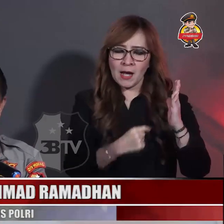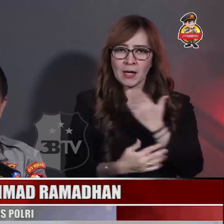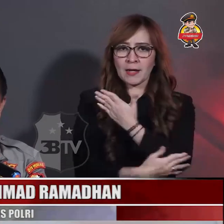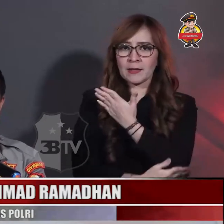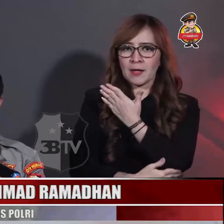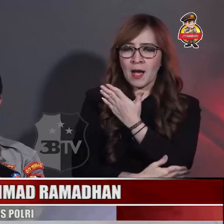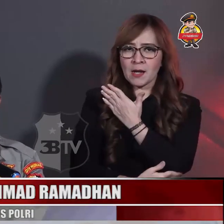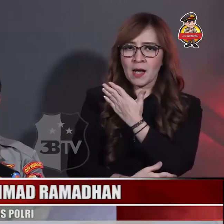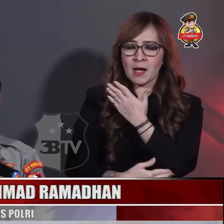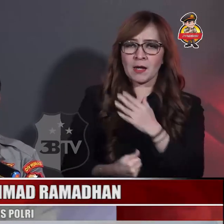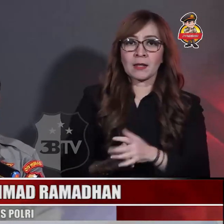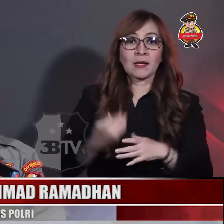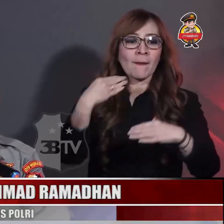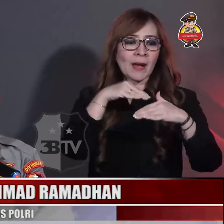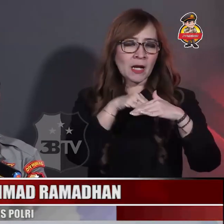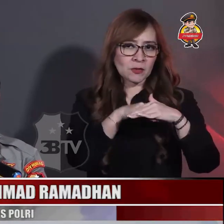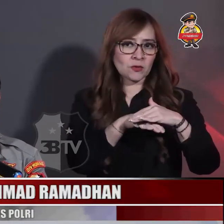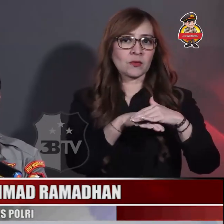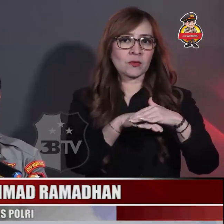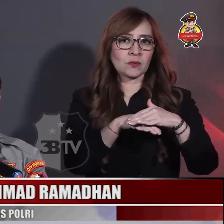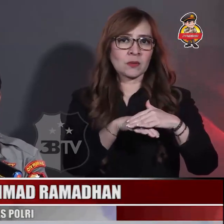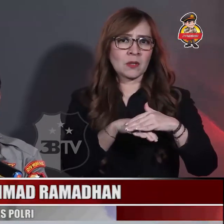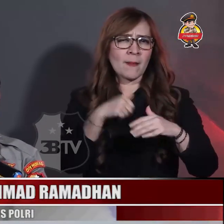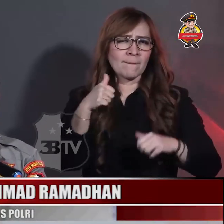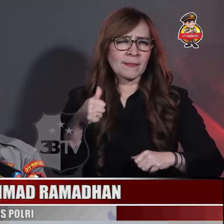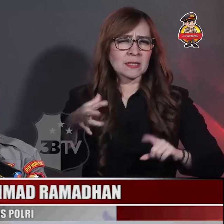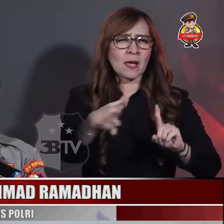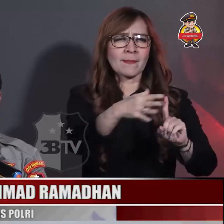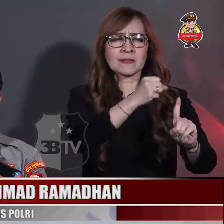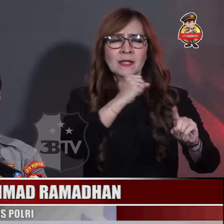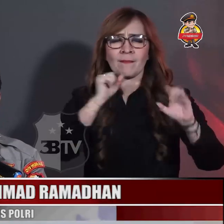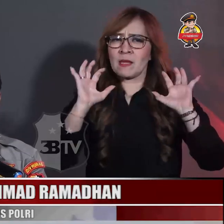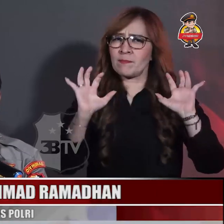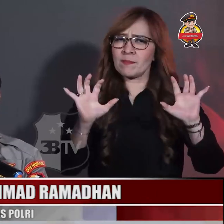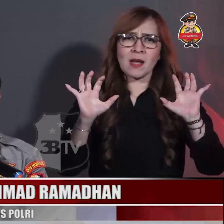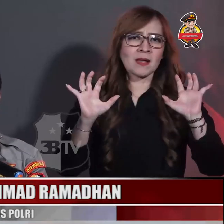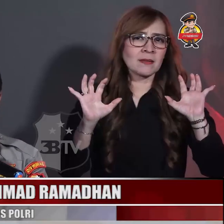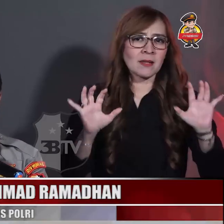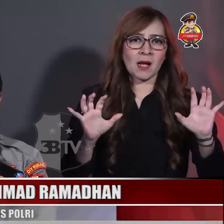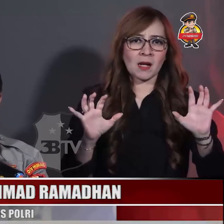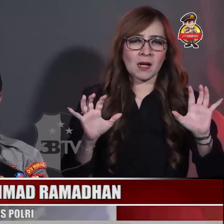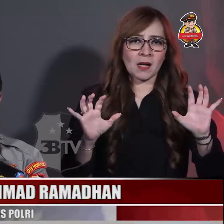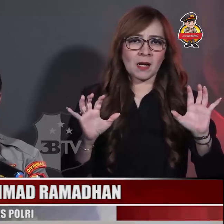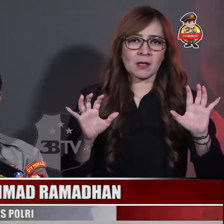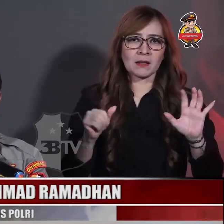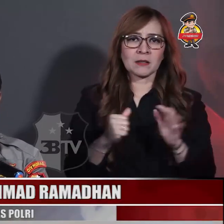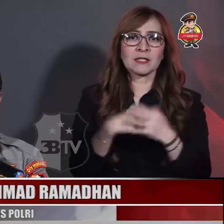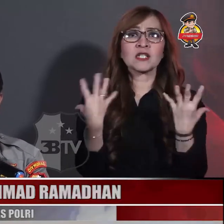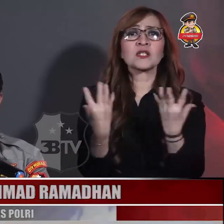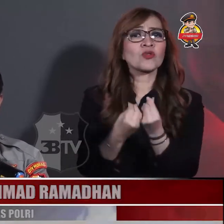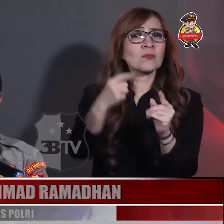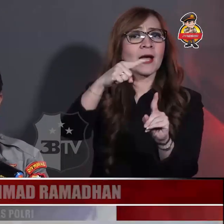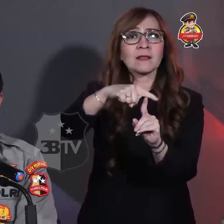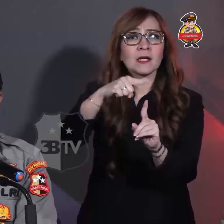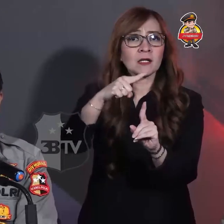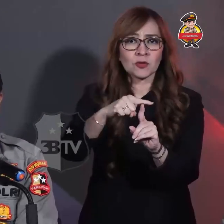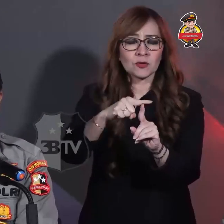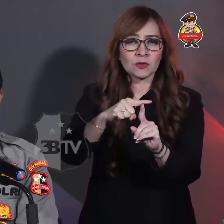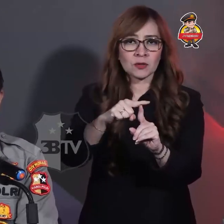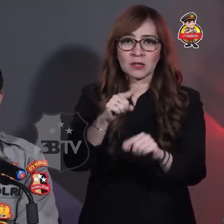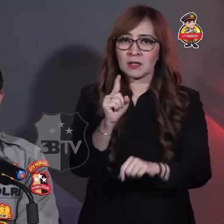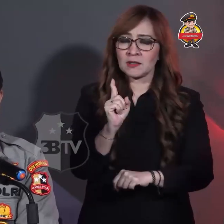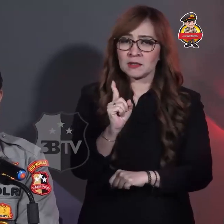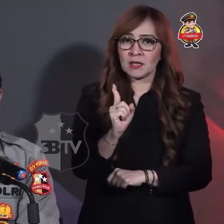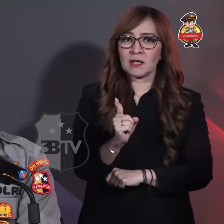masuk, ya, bisa mencapai puluhan bahkan ratusan triliun. Sehingga